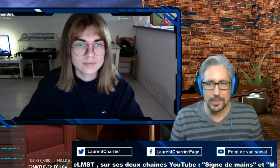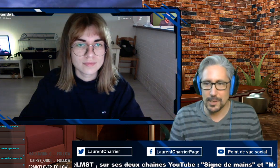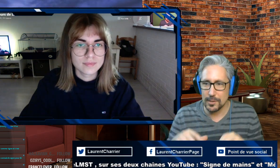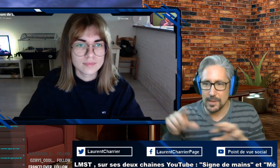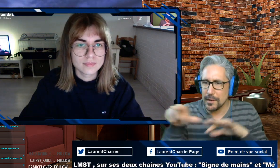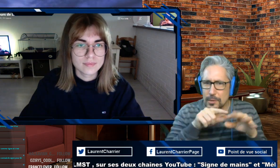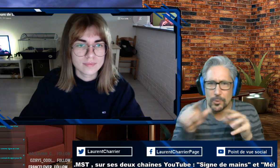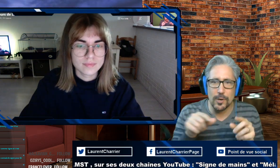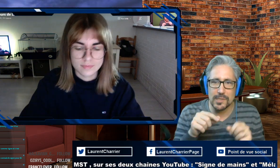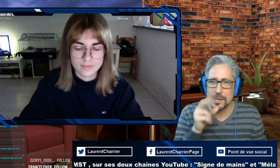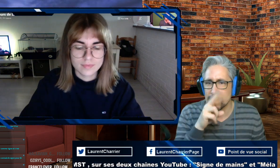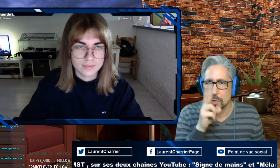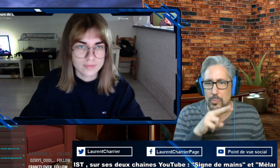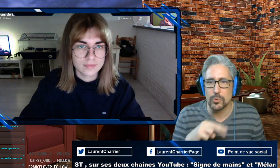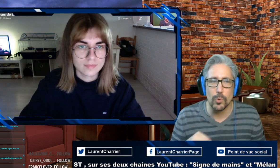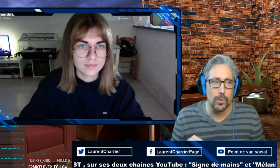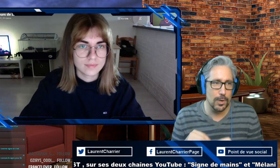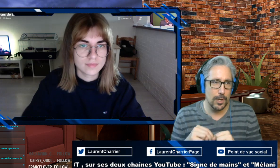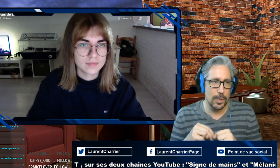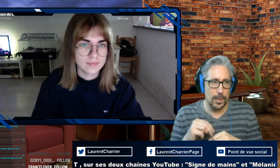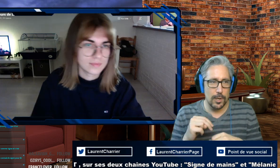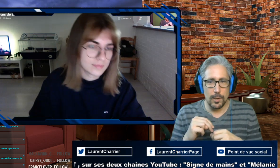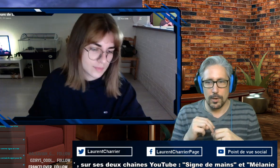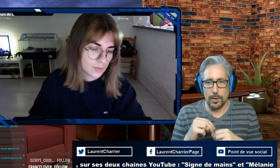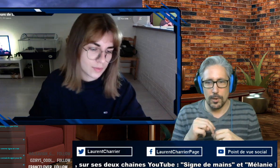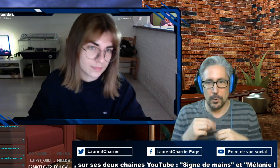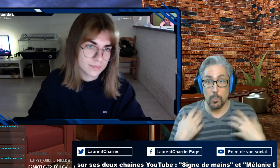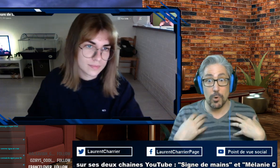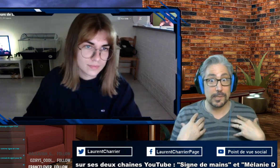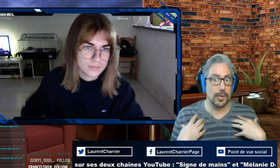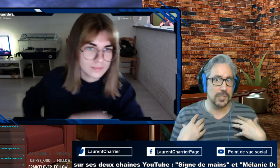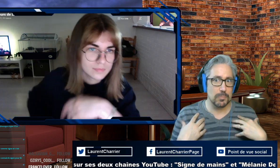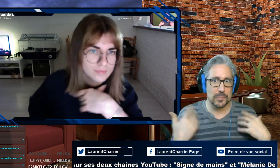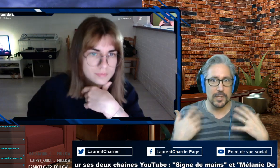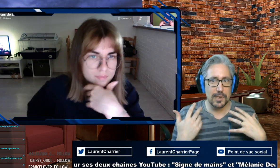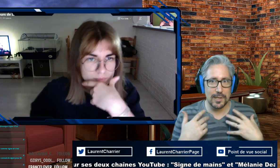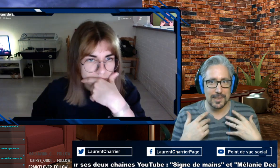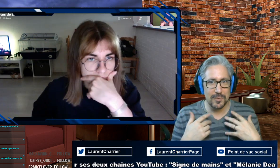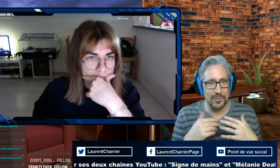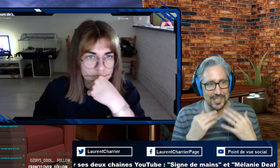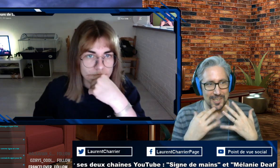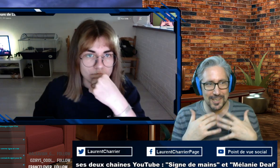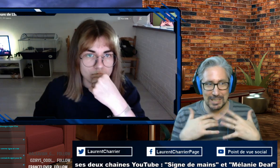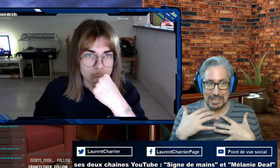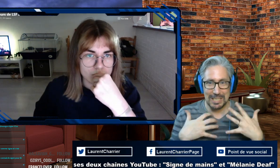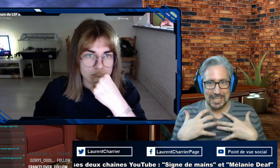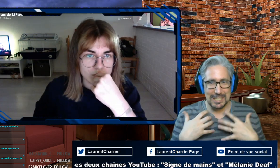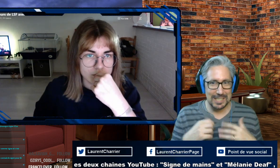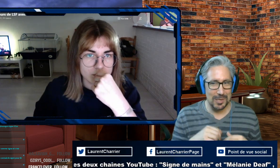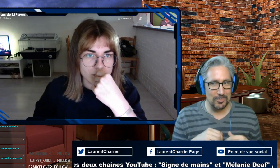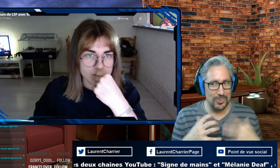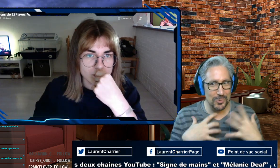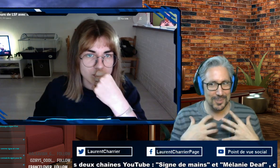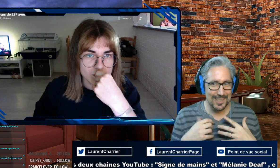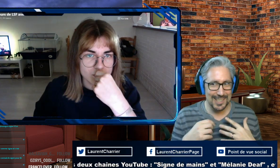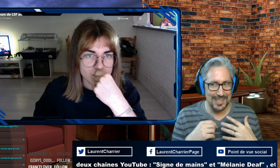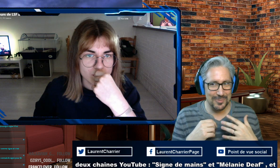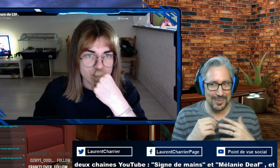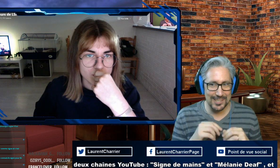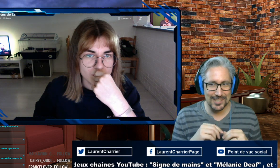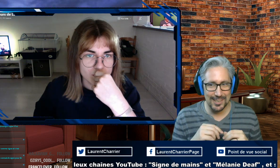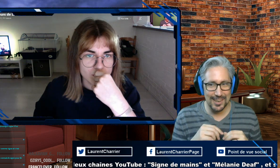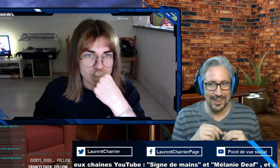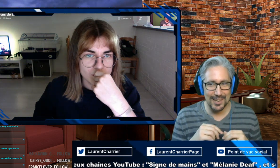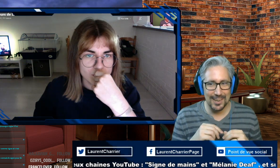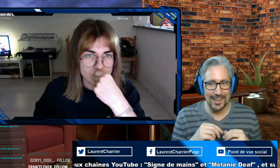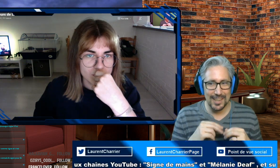Ça va nous aider à retenir, d'avoir des trucs comme ça qui sont un peu drôles. Moi, c'est comme ça. Des fois, j'ai un peu honte, des